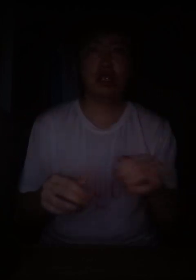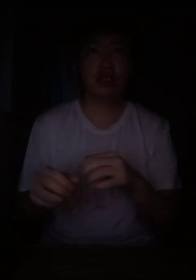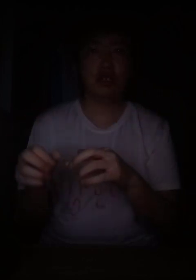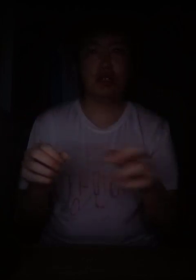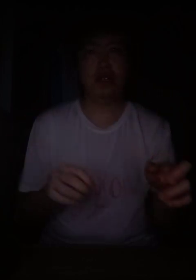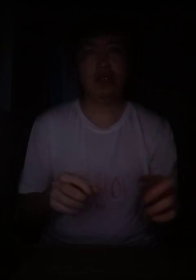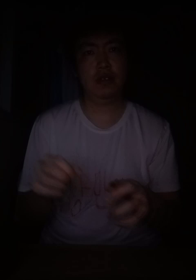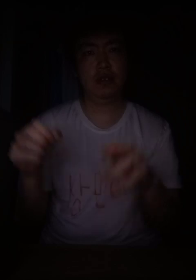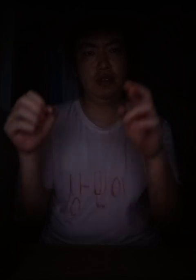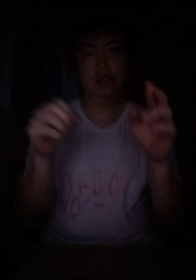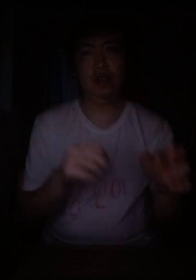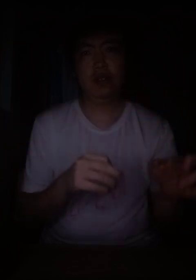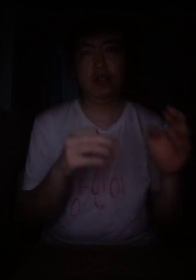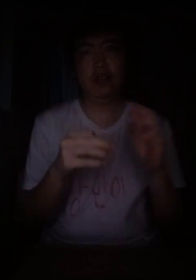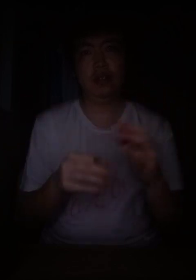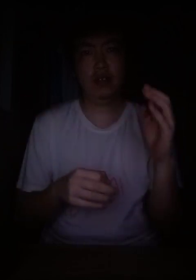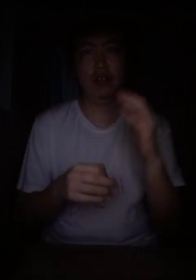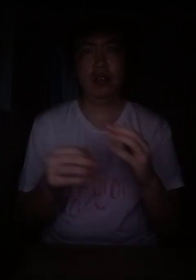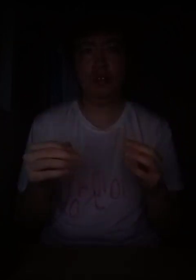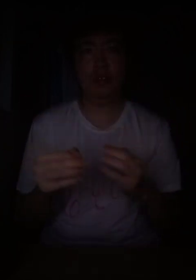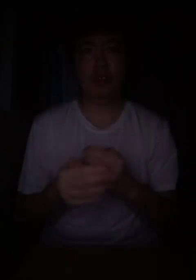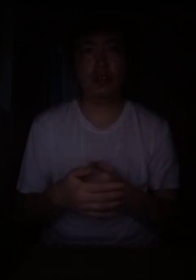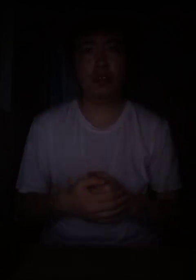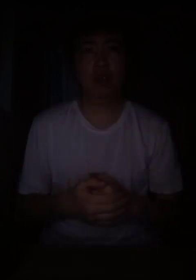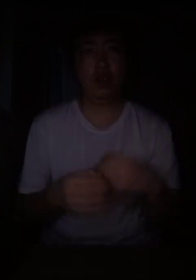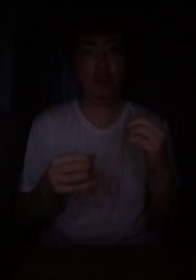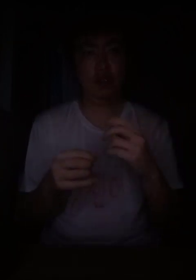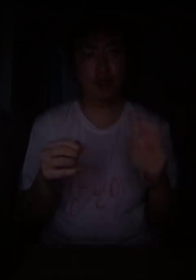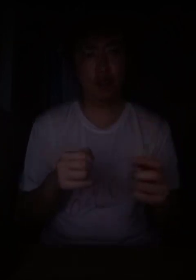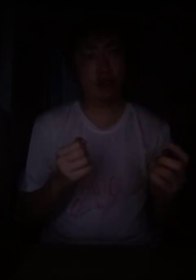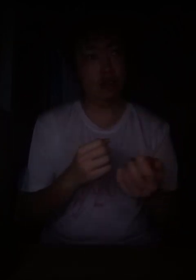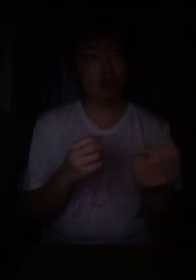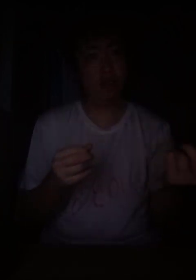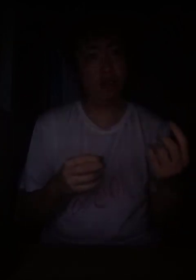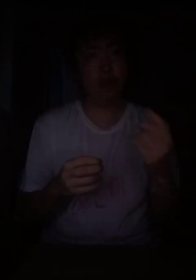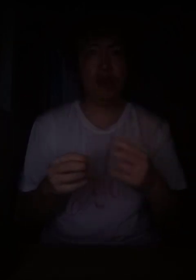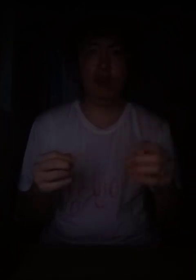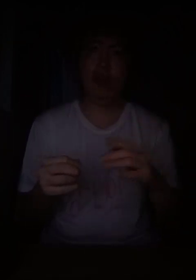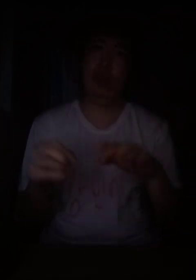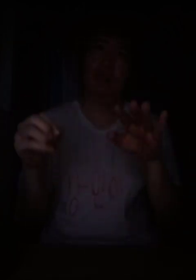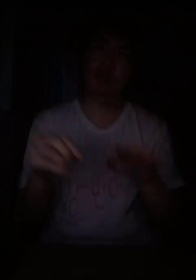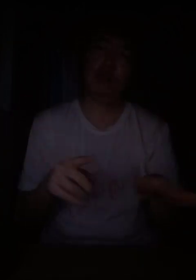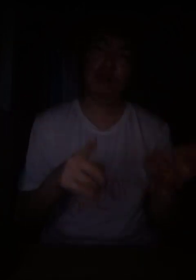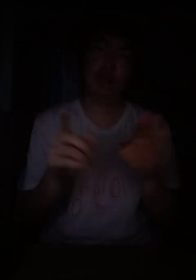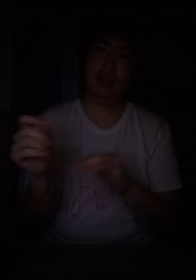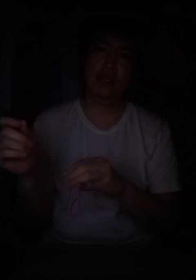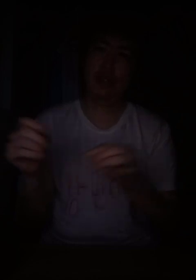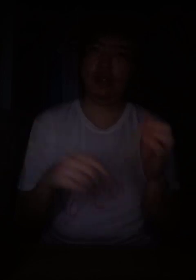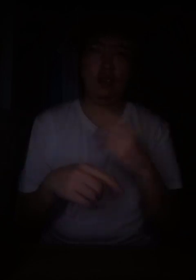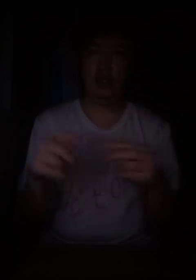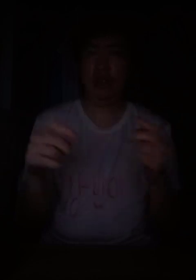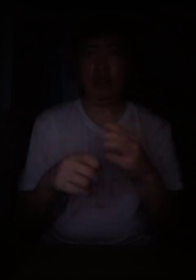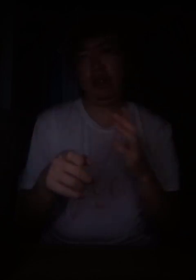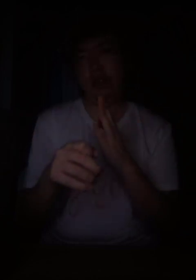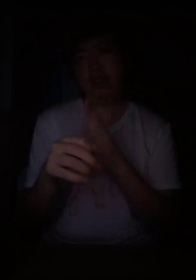차수판을 넘어버렸습니다. 이 때문에 집중호우가 예고된 상황에서는 침수가 우려될 경우 아예 지하 주차장에 차를 세우지